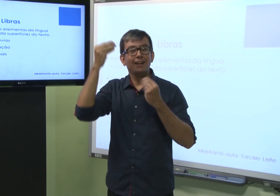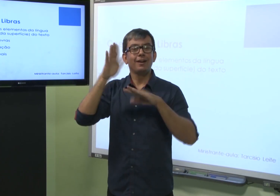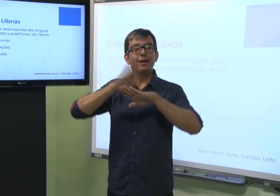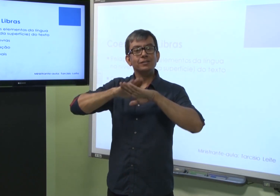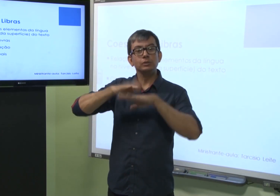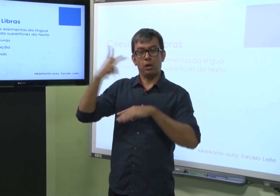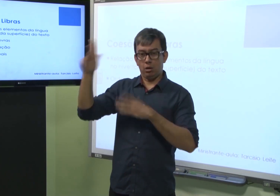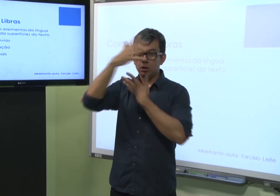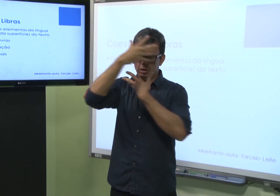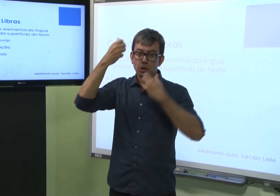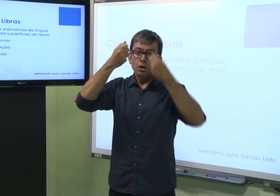Ah, eu lembrei.